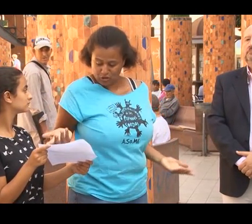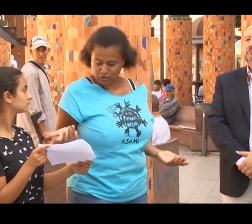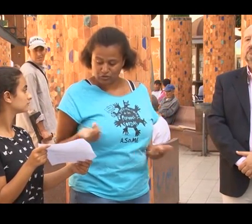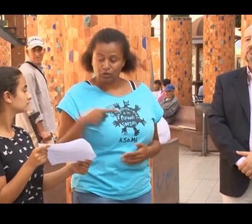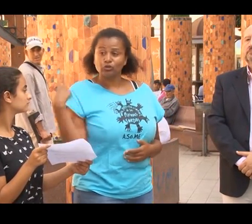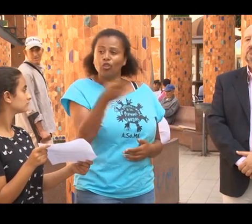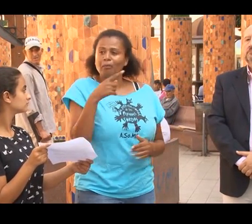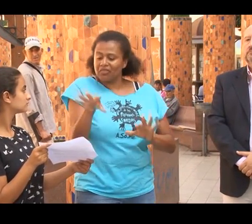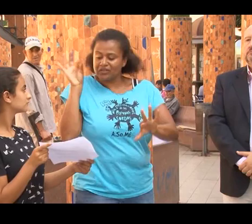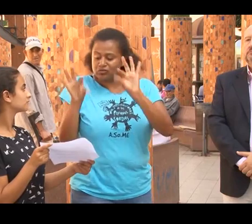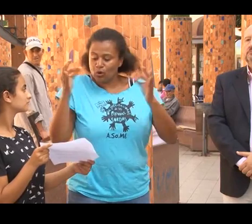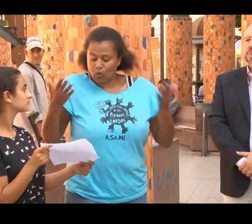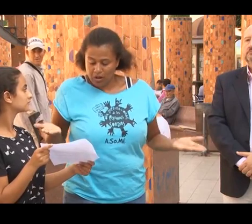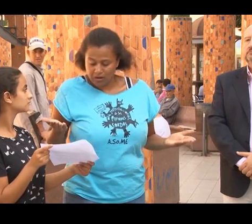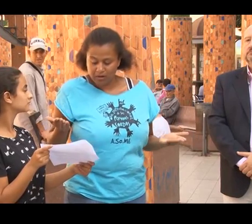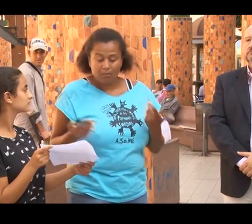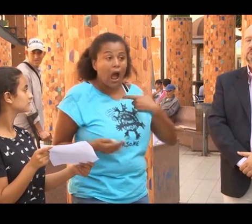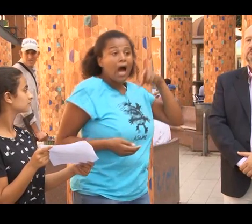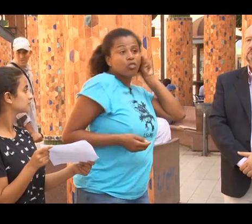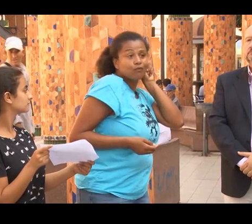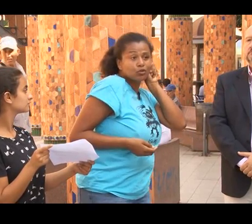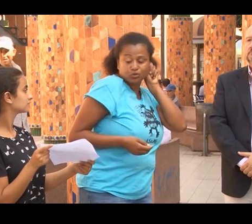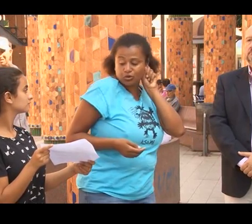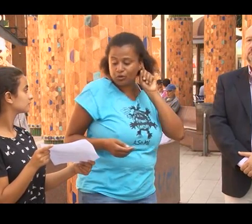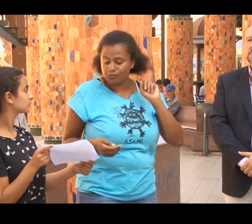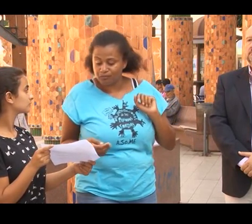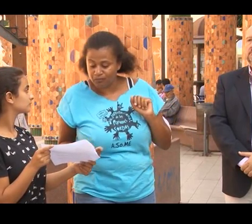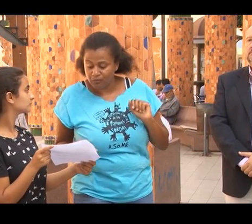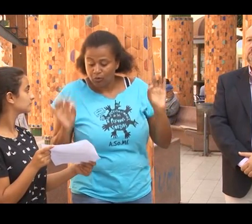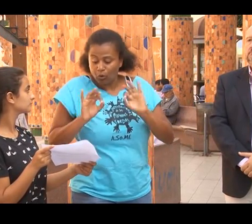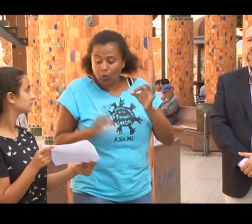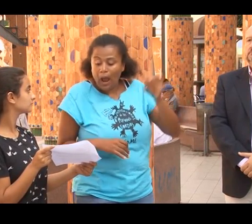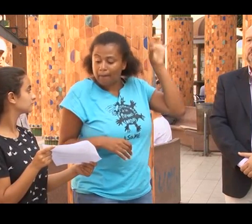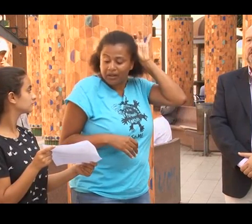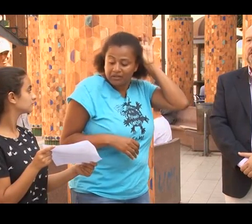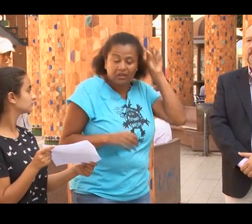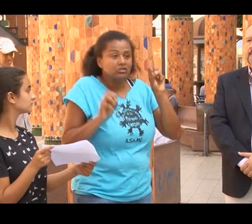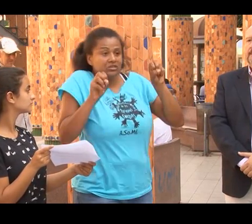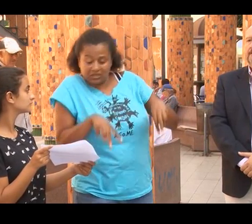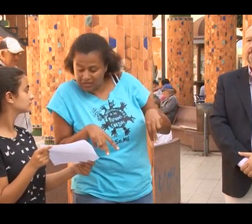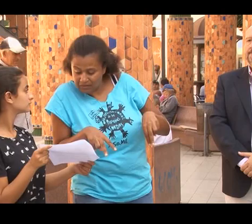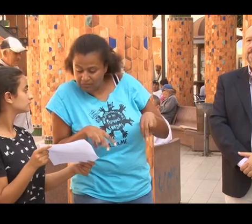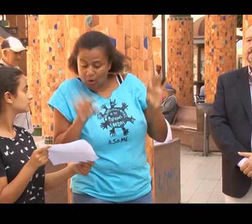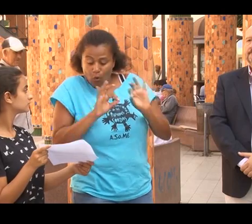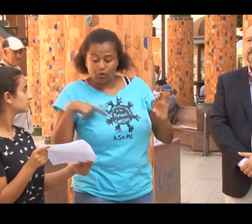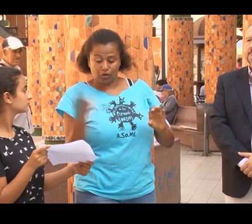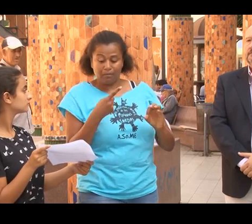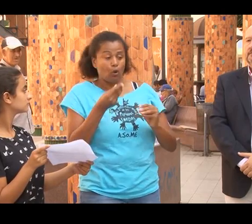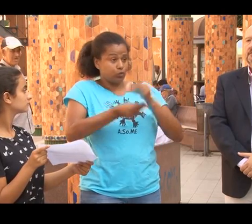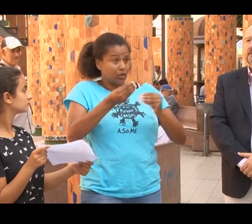queramos ser nosotros decidimos con audífonos con implantes cocleares o sin